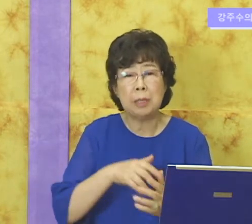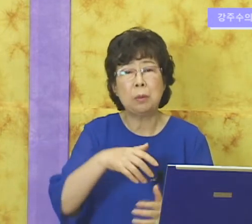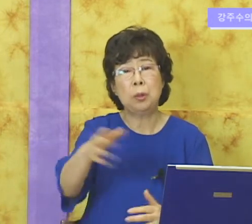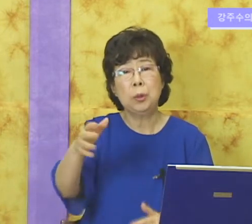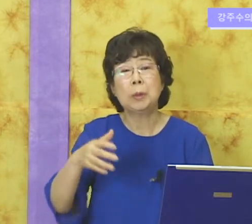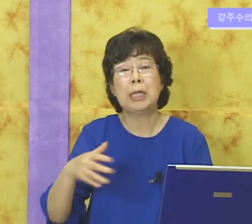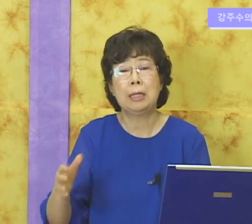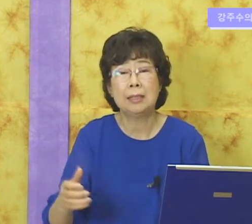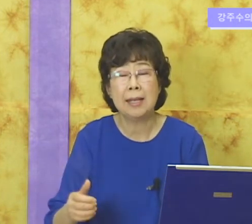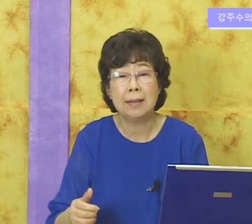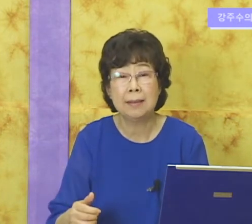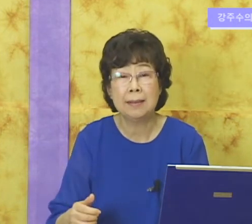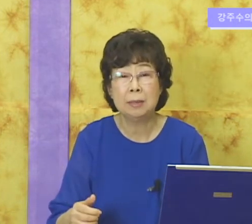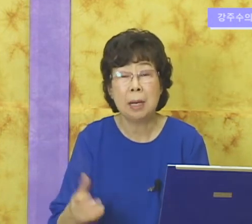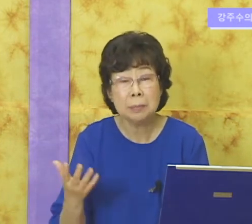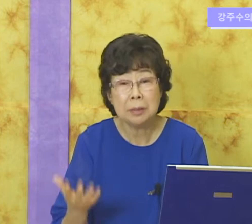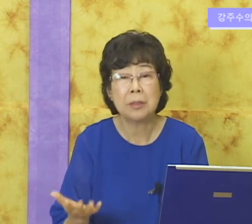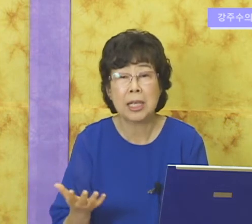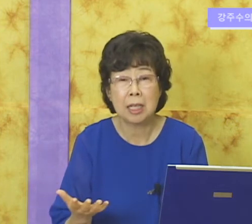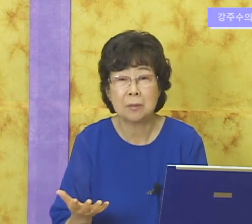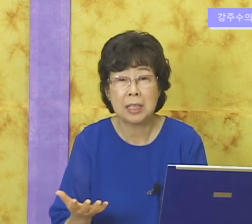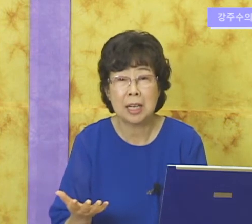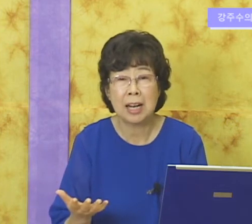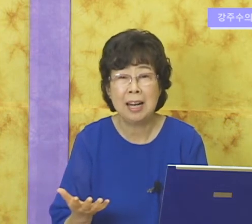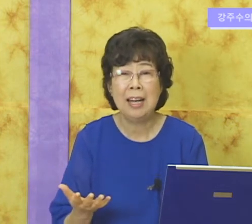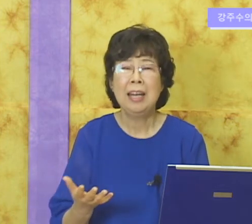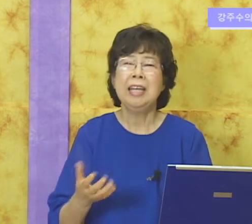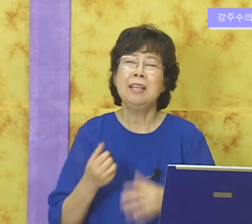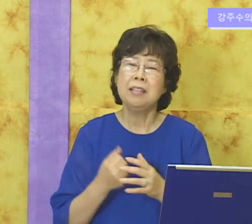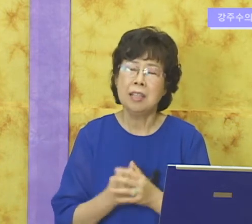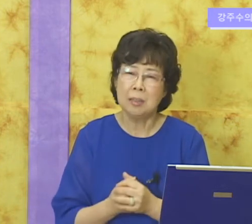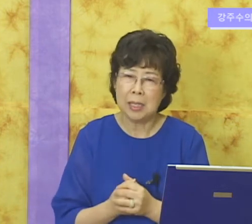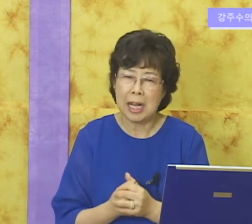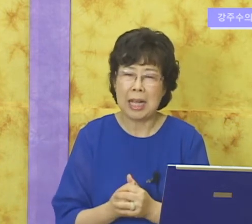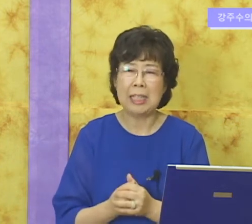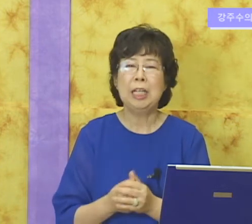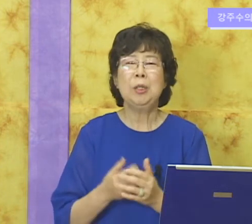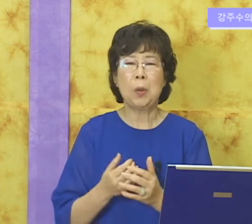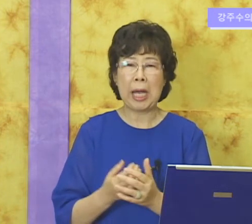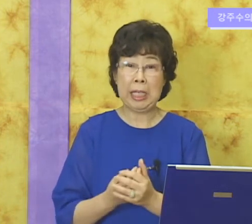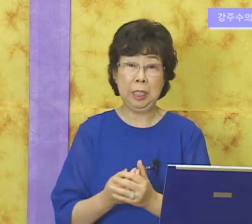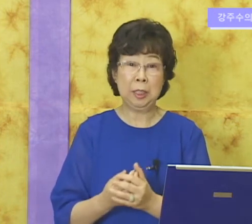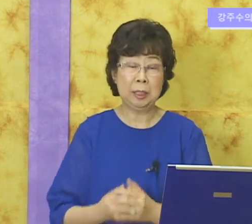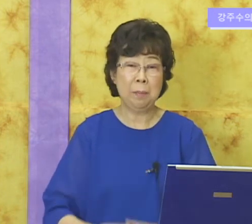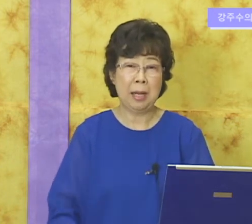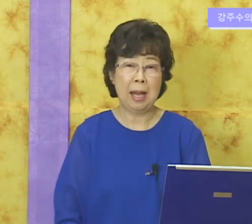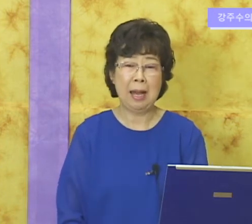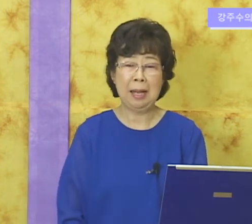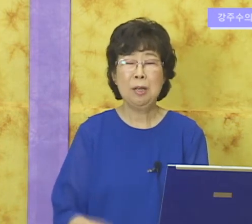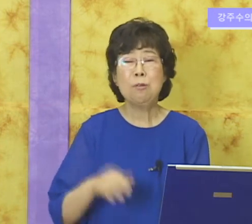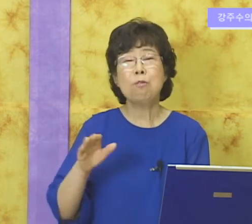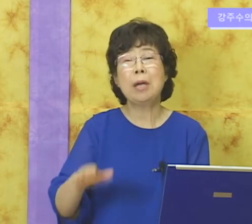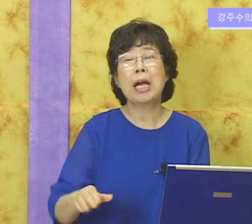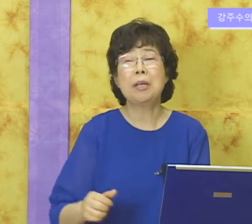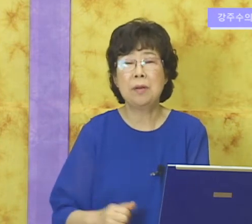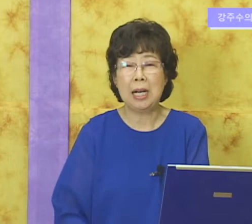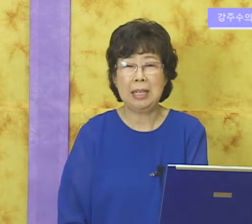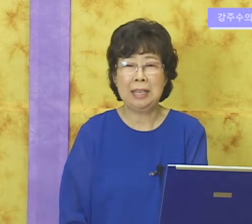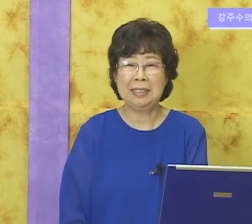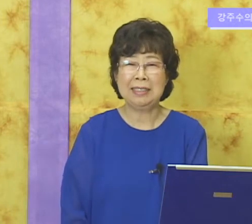시끄럽다고 쫓아내는 거예요. 밤새도록 아기가 오니까. 이런 경험을 한 농아인 여성 선배가 후배가 결혼할 때는